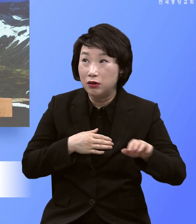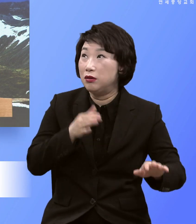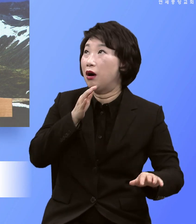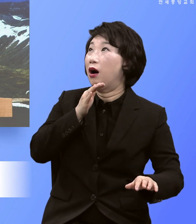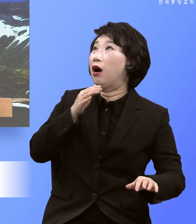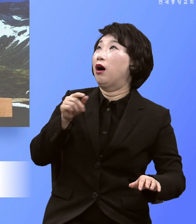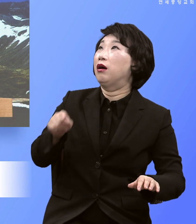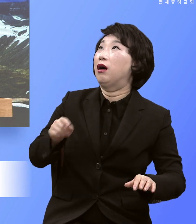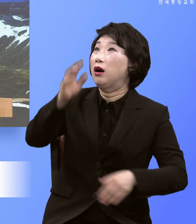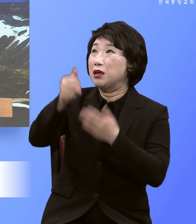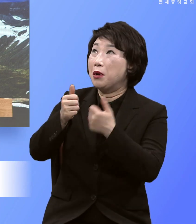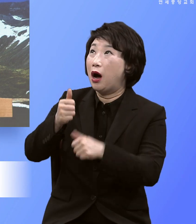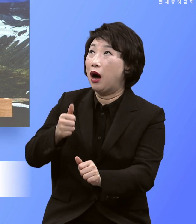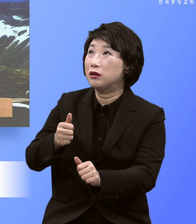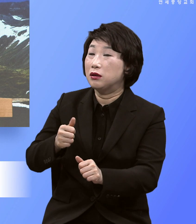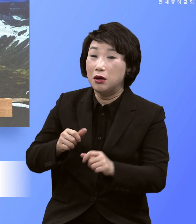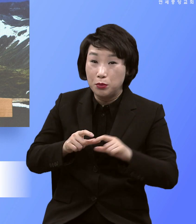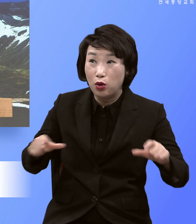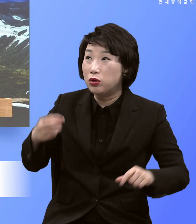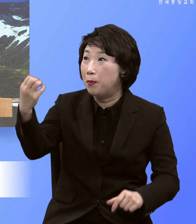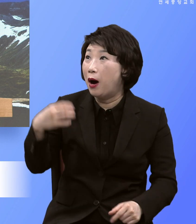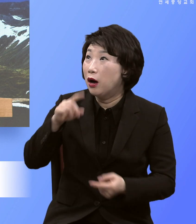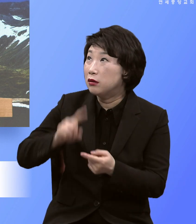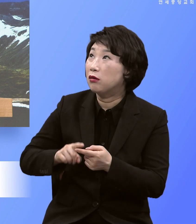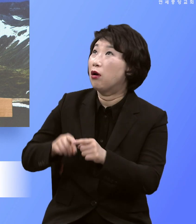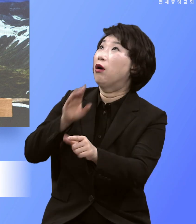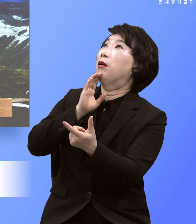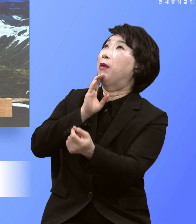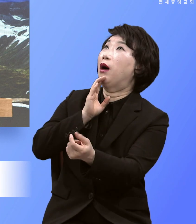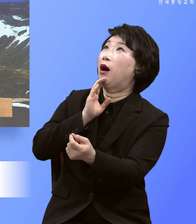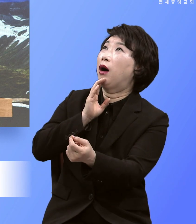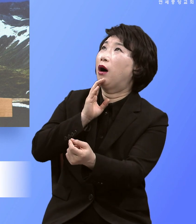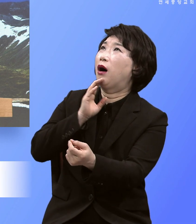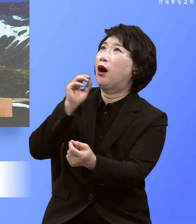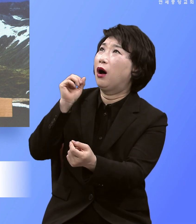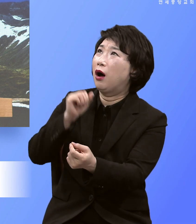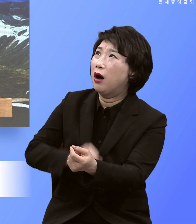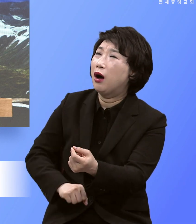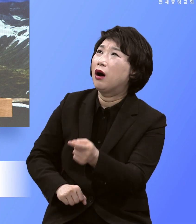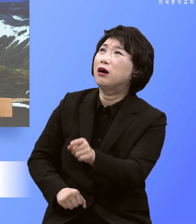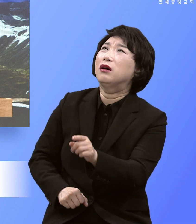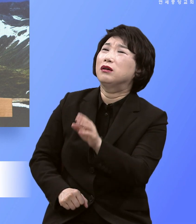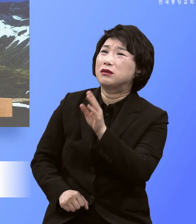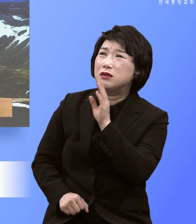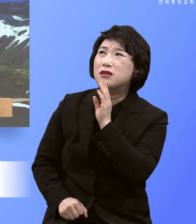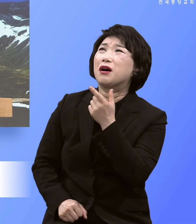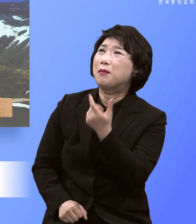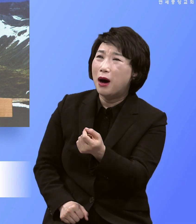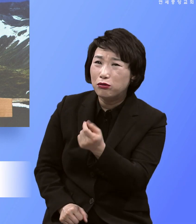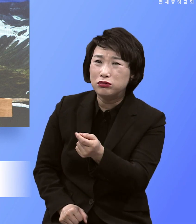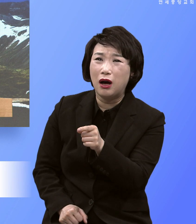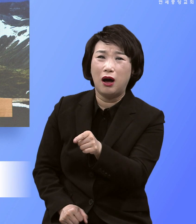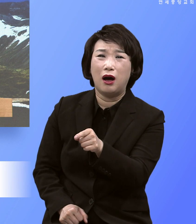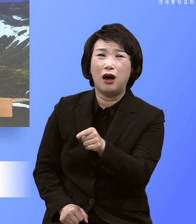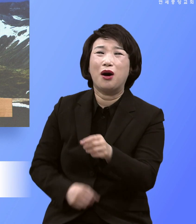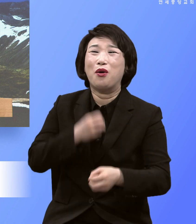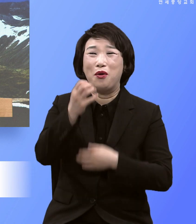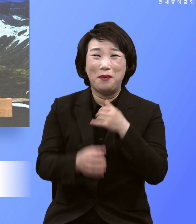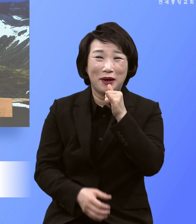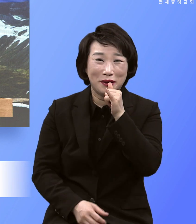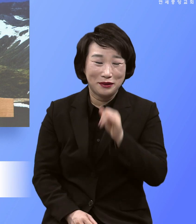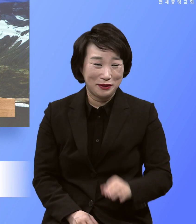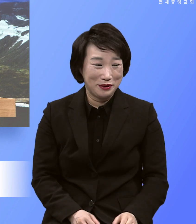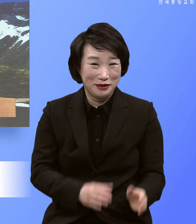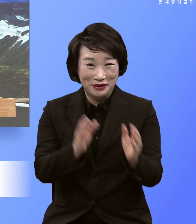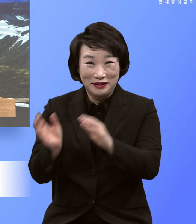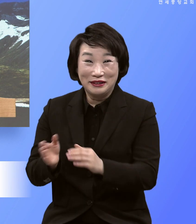하나님의 아들이라고 평소에 말한 그 사실이 진실로 맞았도다 그 말이야.